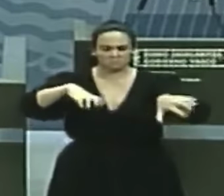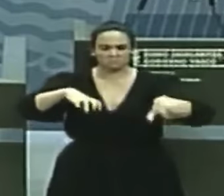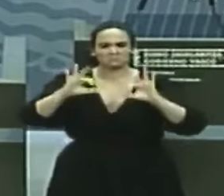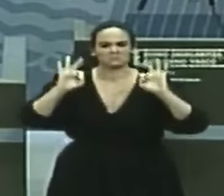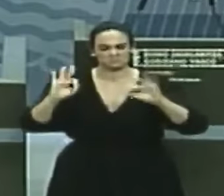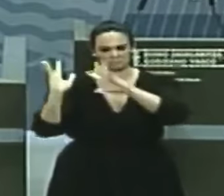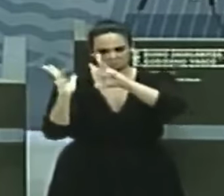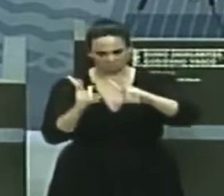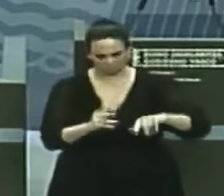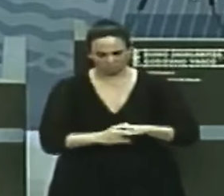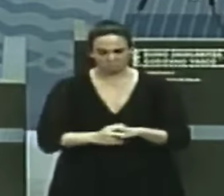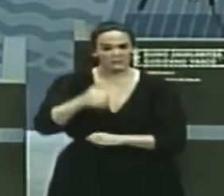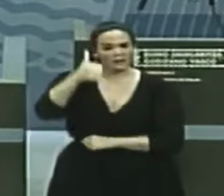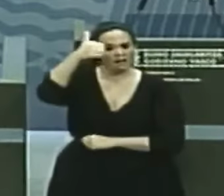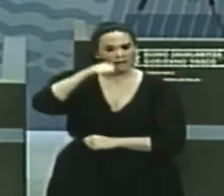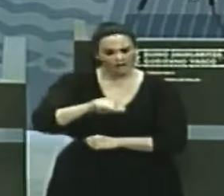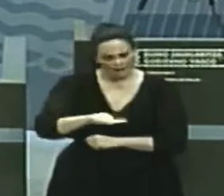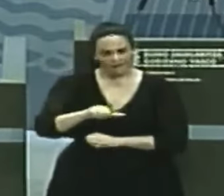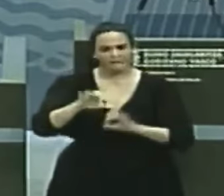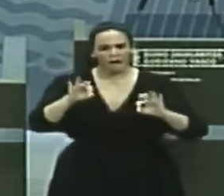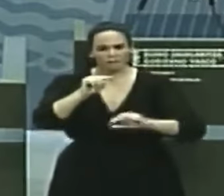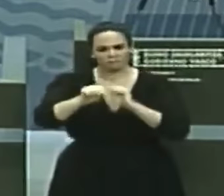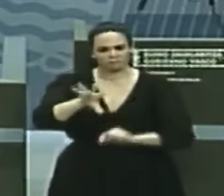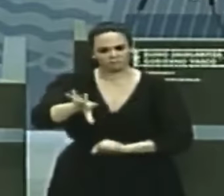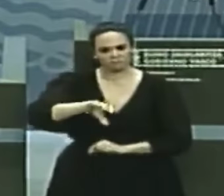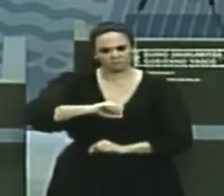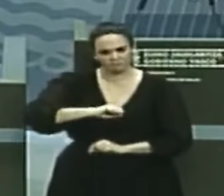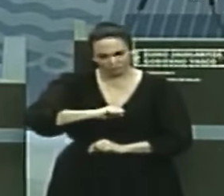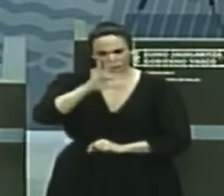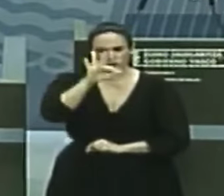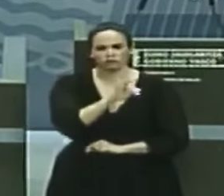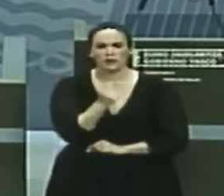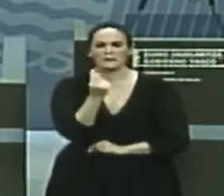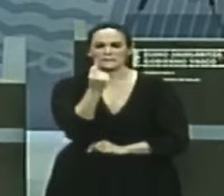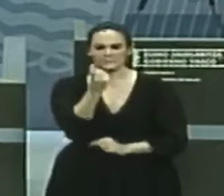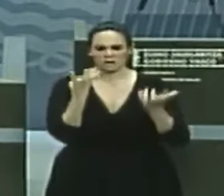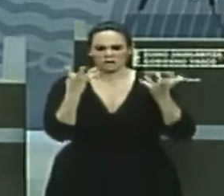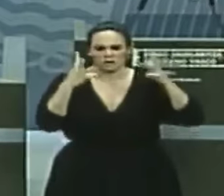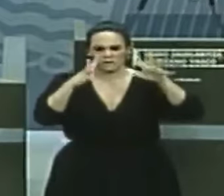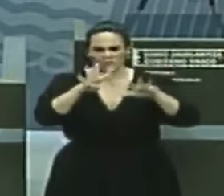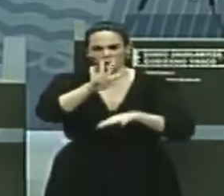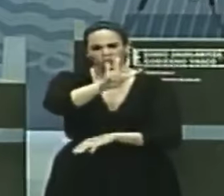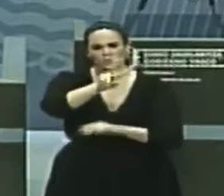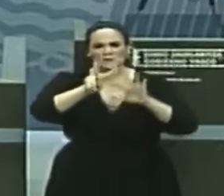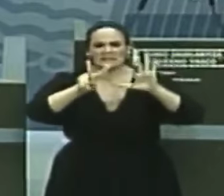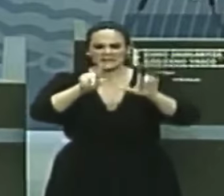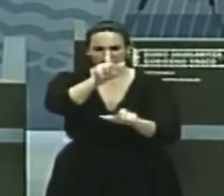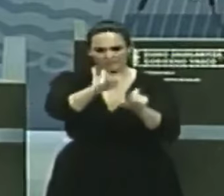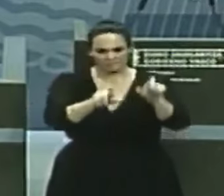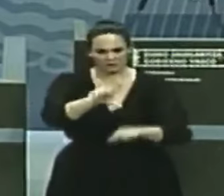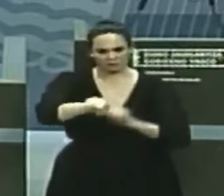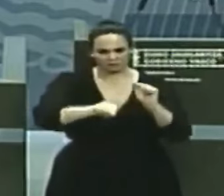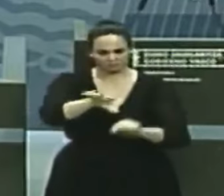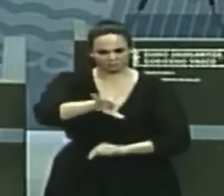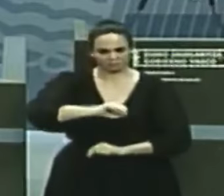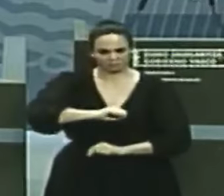así en araba el número de contagios asciende a 1947 de los cuales